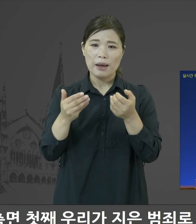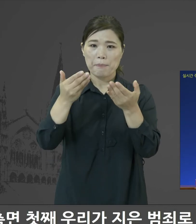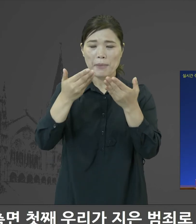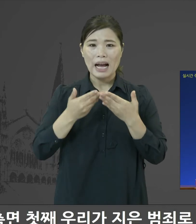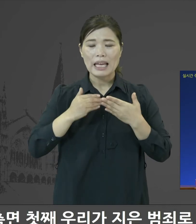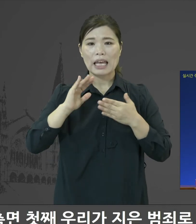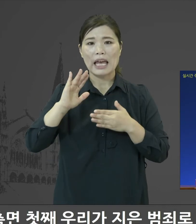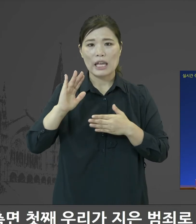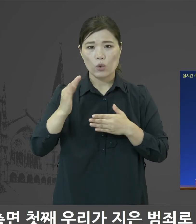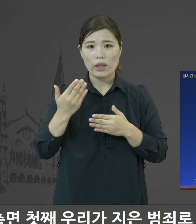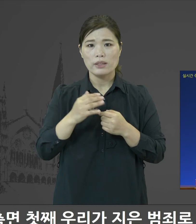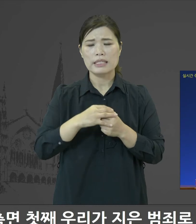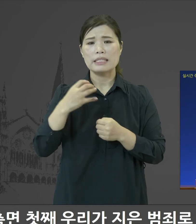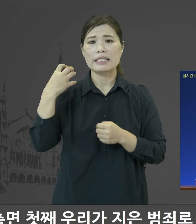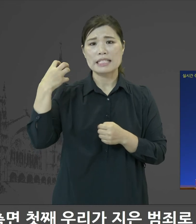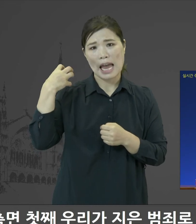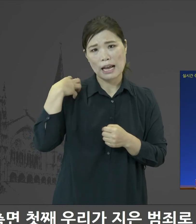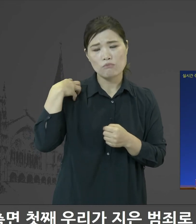죄사함을 강조하고 있습니다.